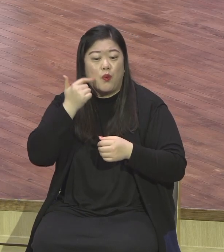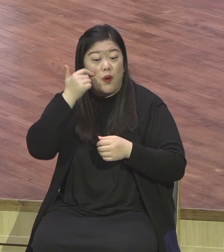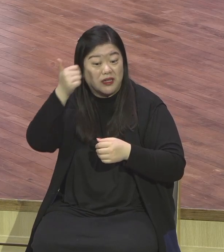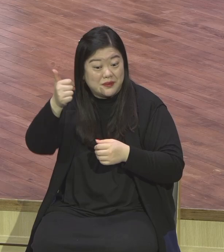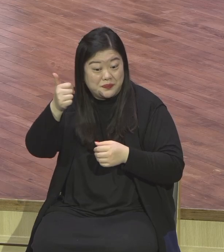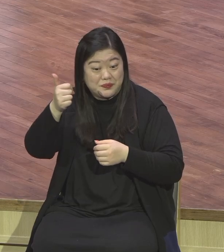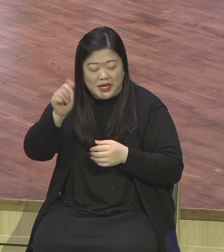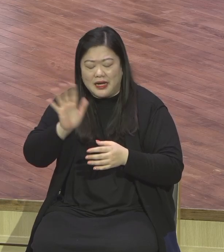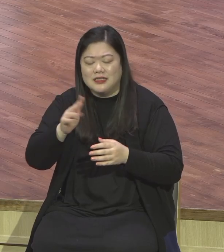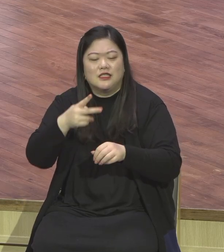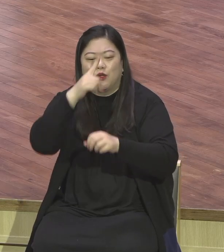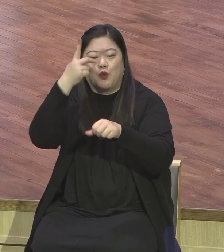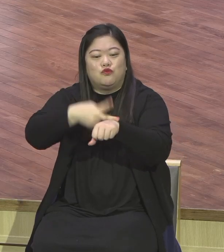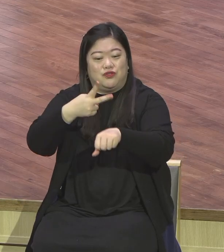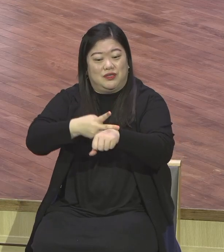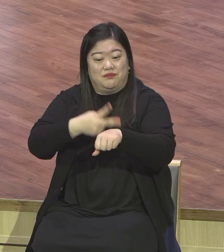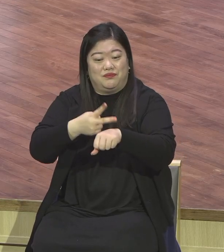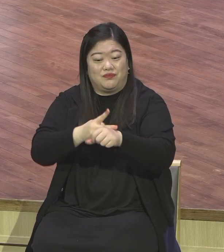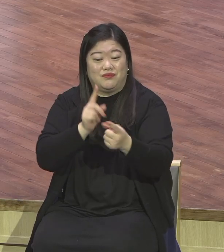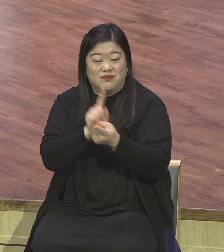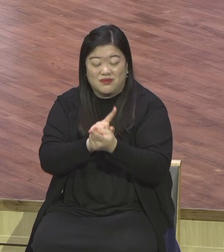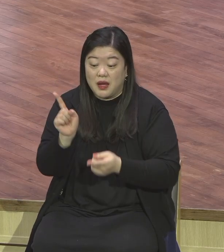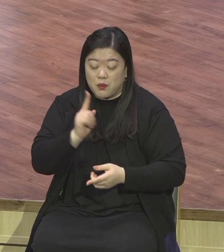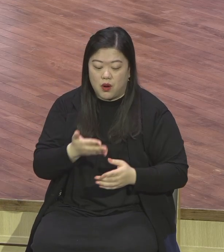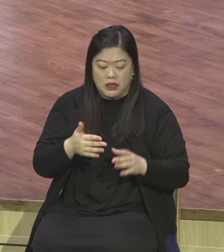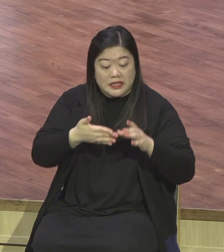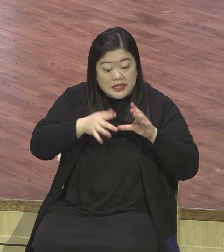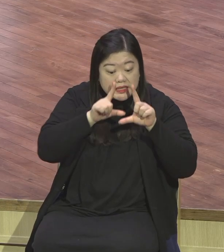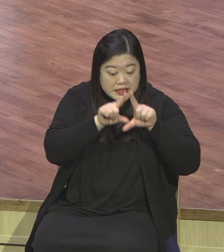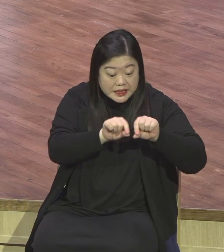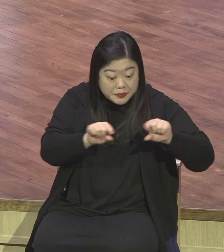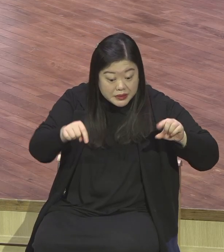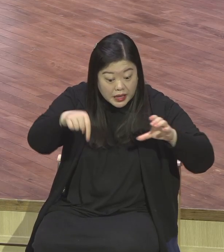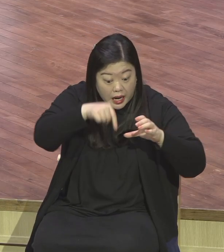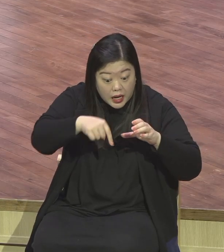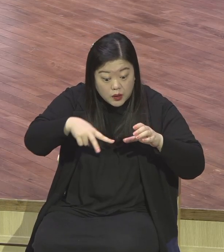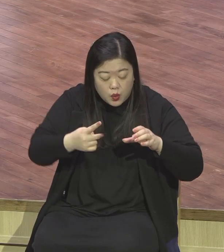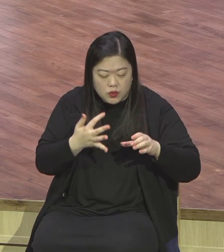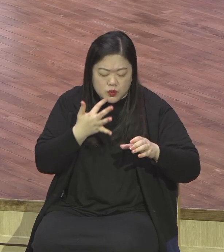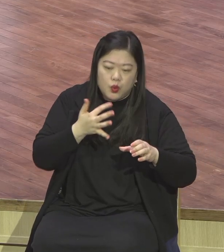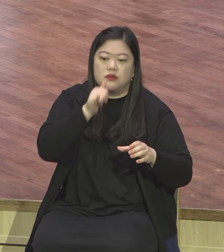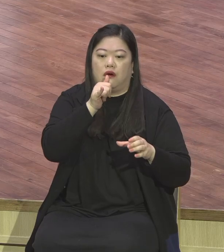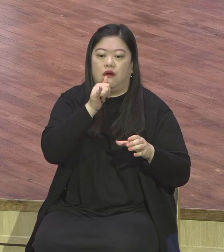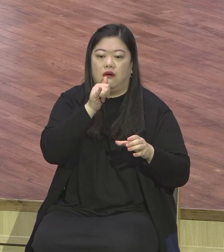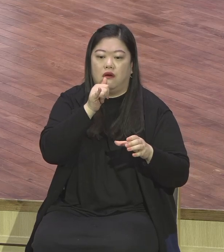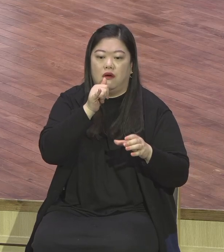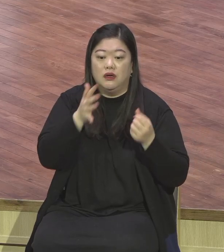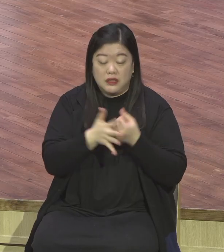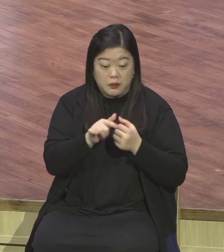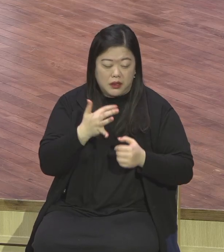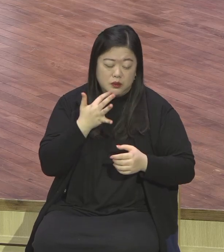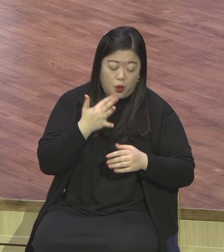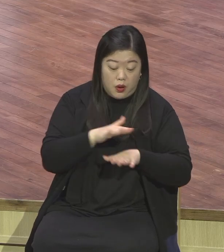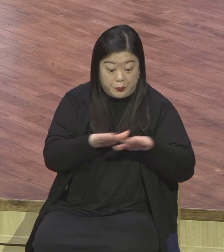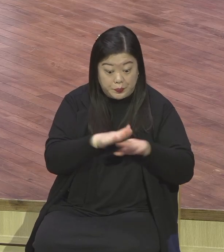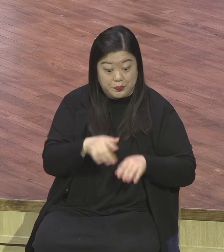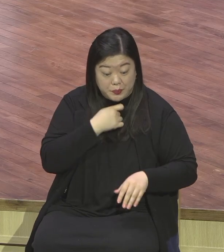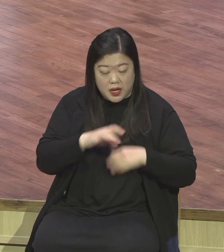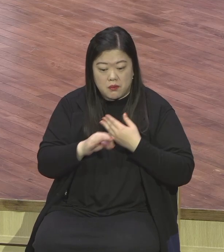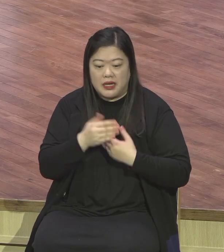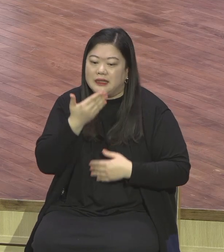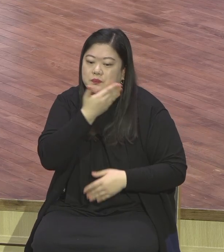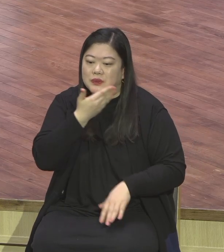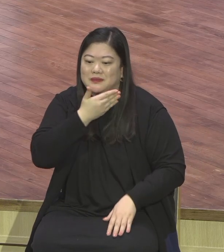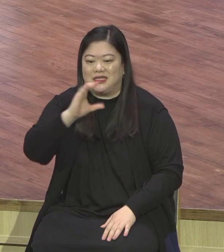입에 뭐 들어가거든 비타민을 넣어라 왜냐 그 독소를 해결해 주는 게 비타민 C다 그런 말을 하잖아요 그러니까